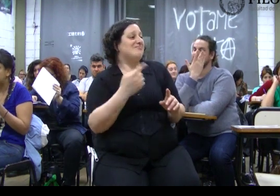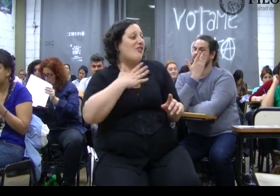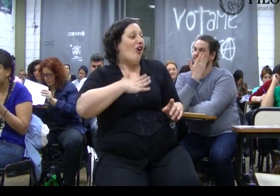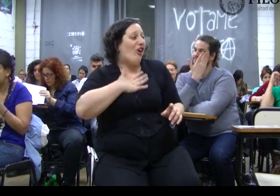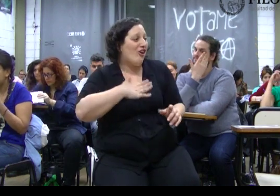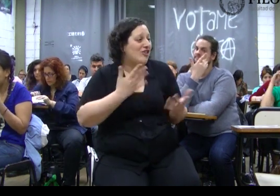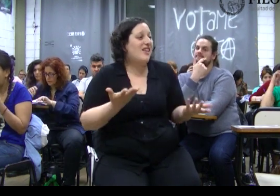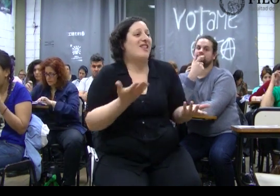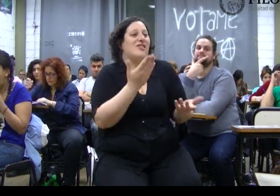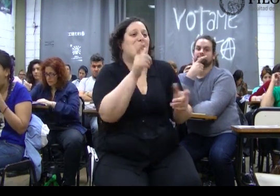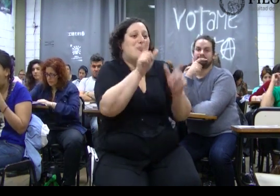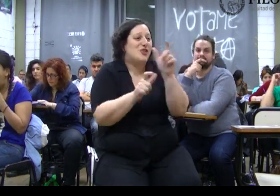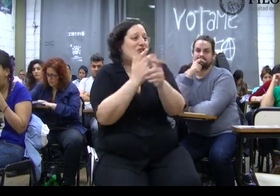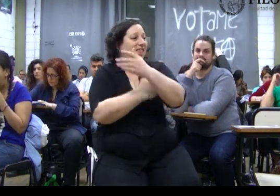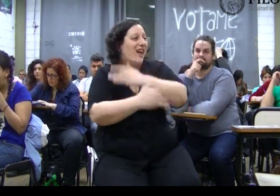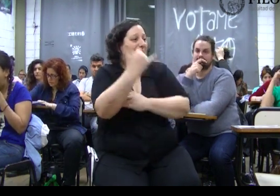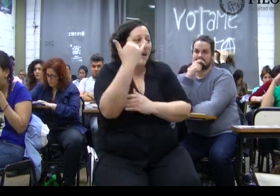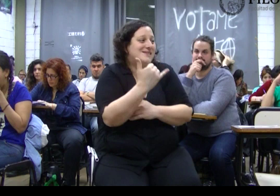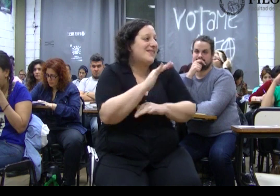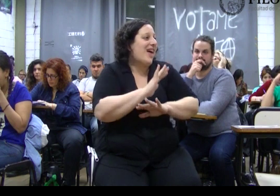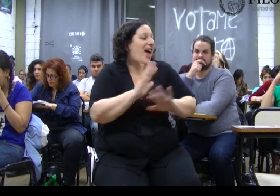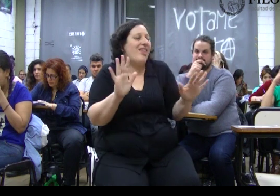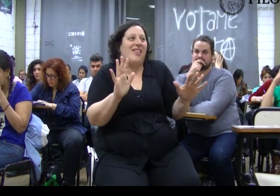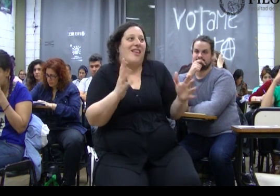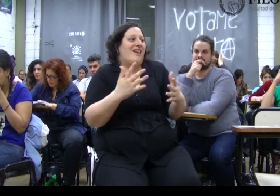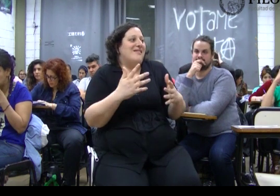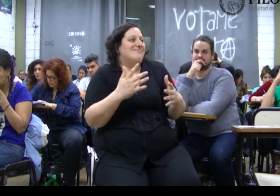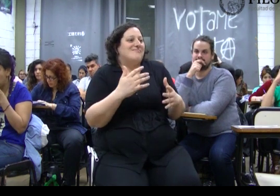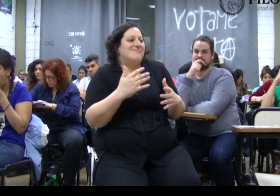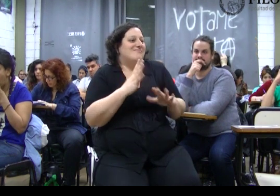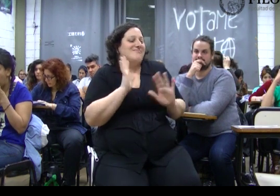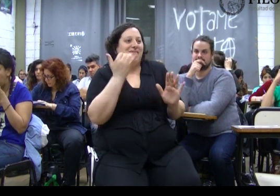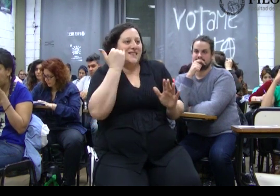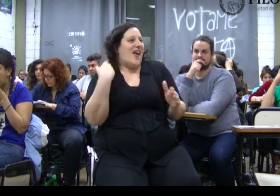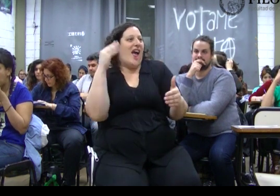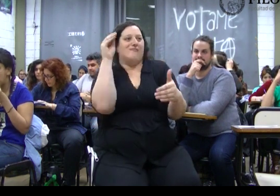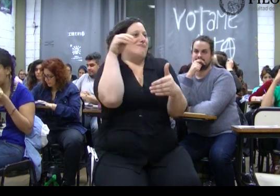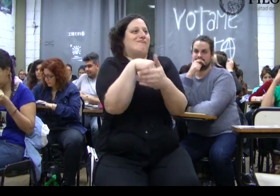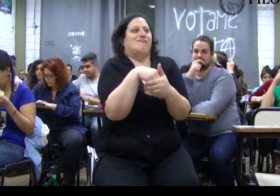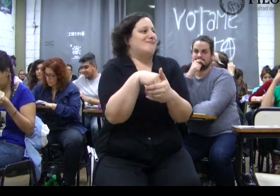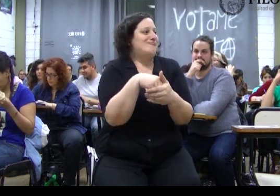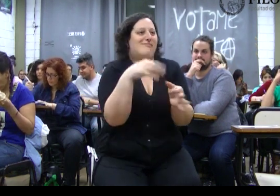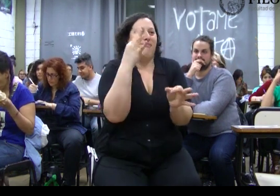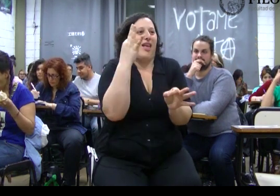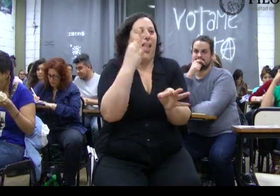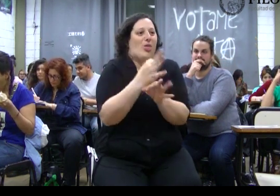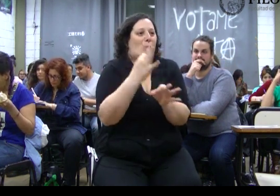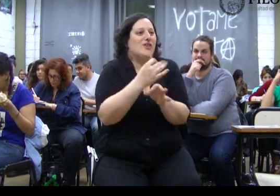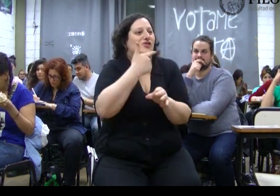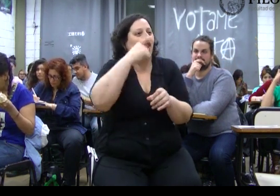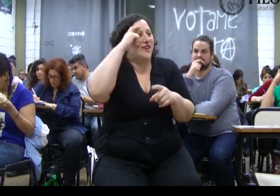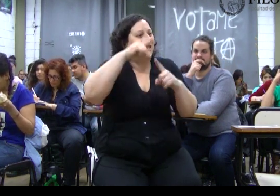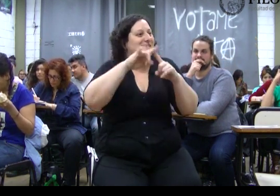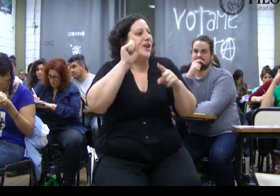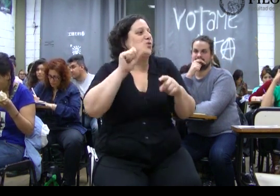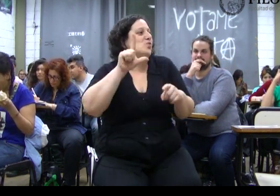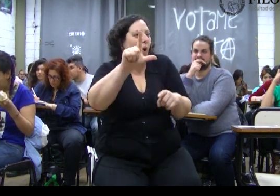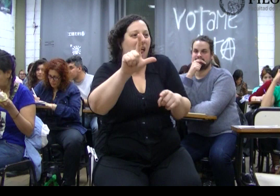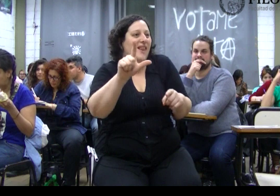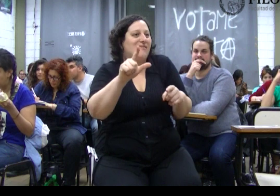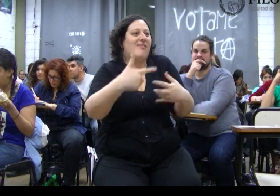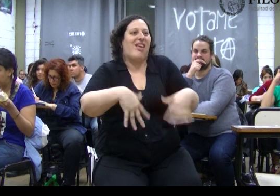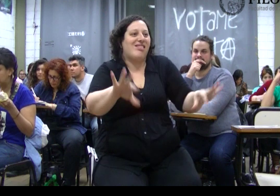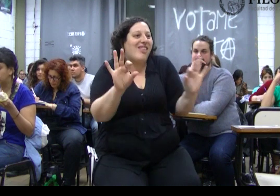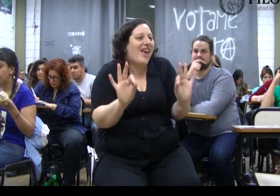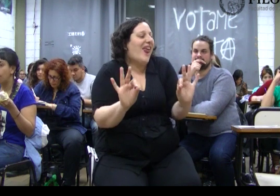con discapacidad que ya formamos parte de esto que es la educación sexual integral, que tenemos que